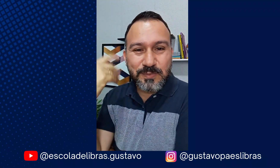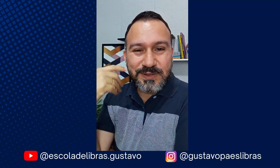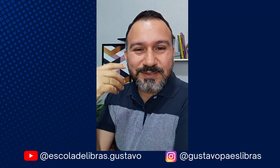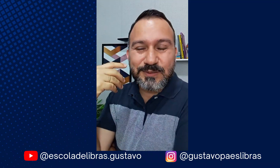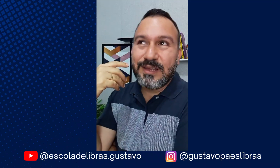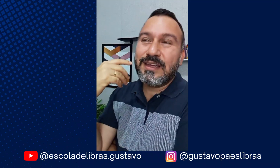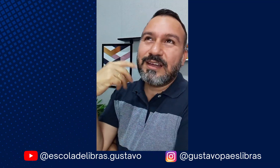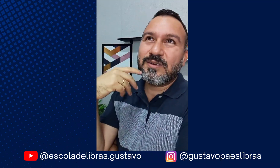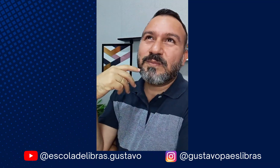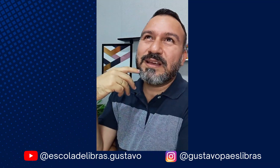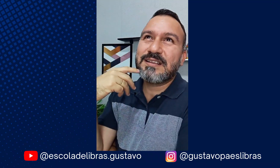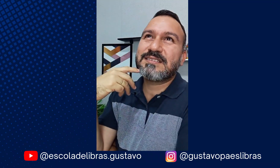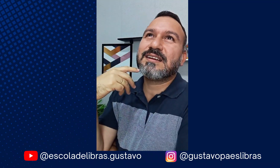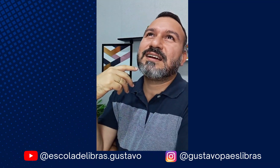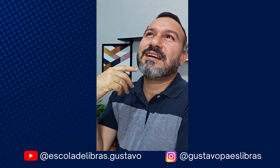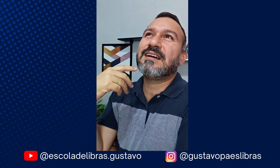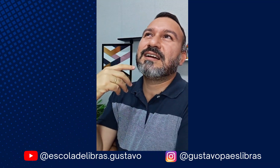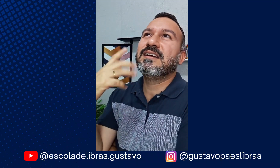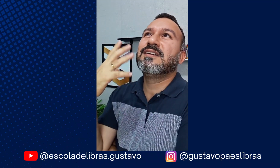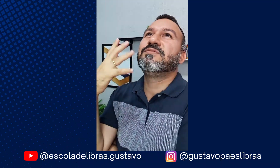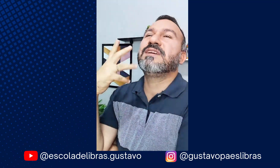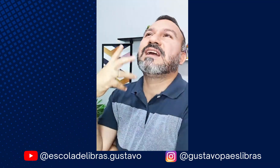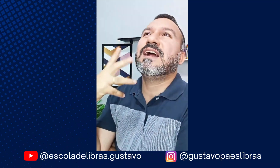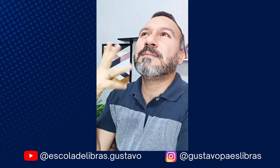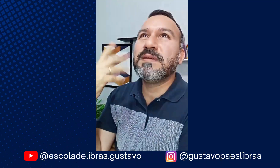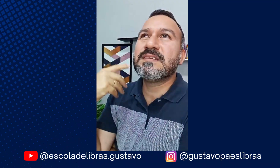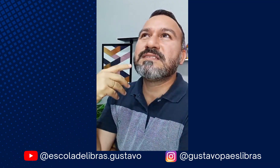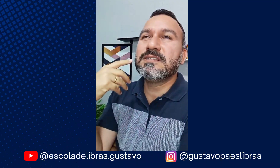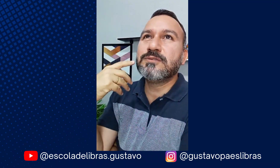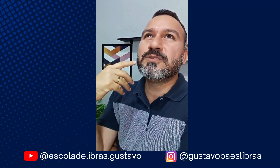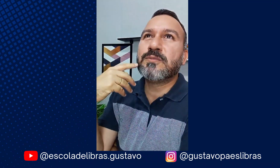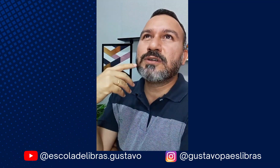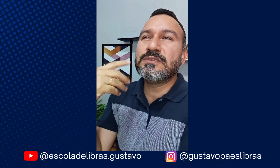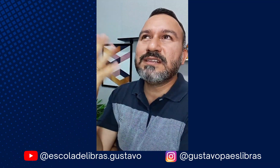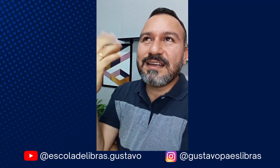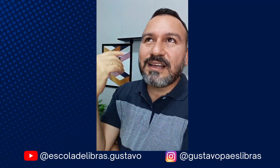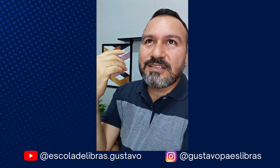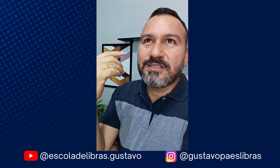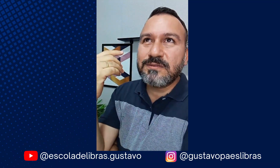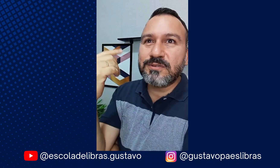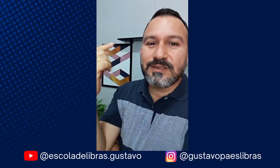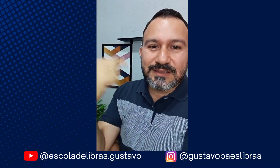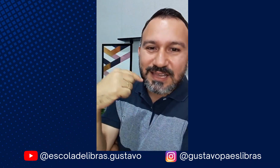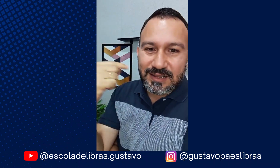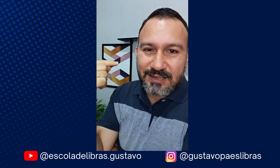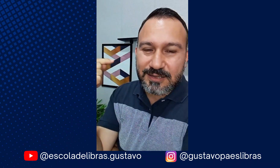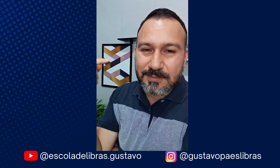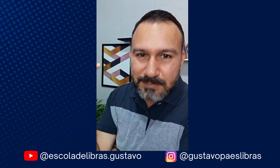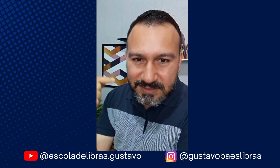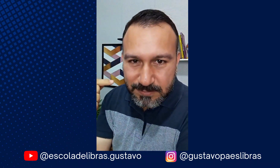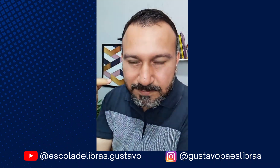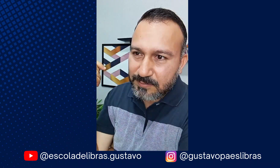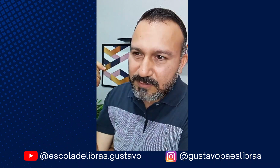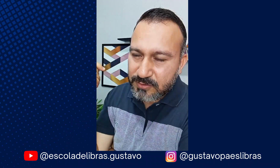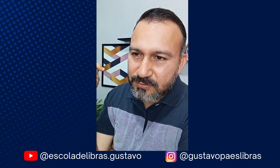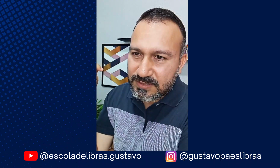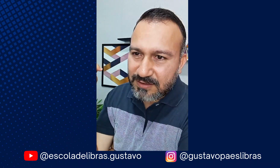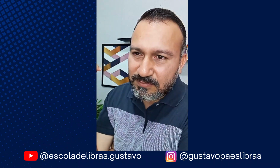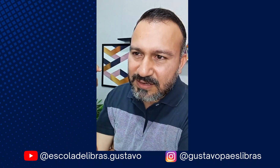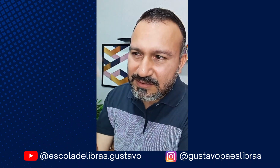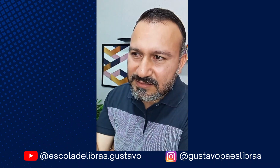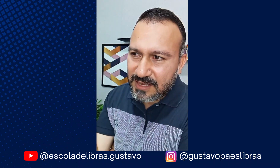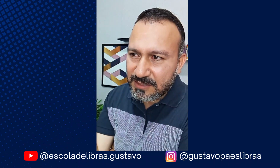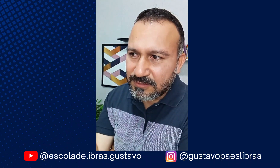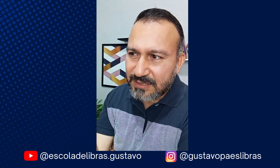se culpando, ela começa a ficar pensando de modo negativo dela mesma. Professor